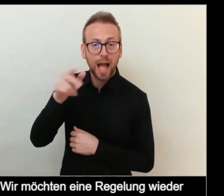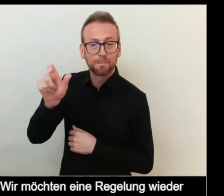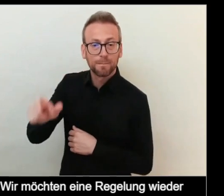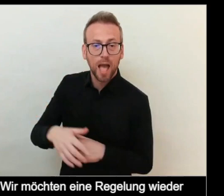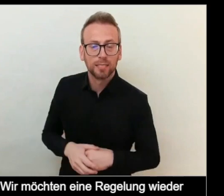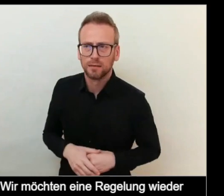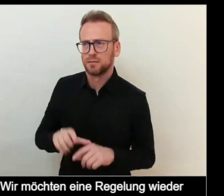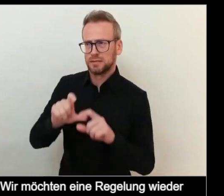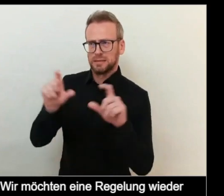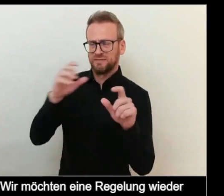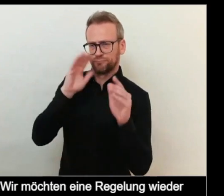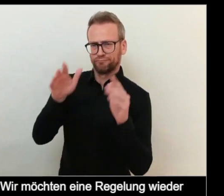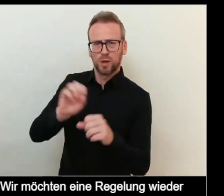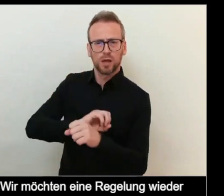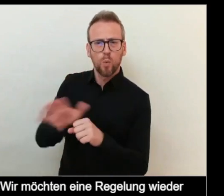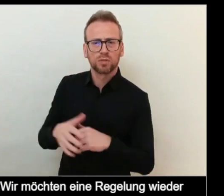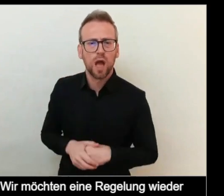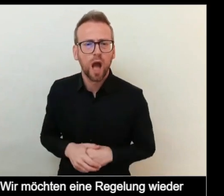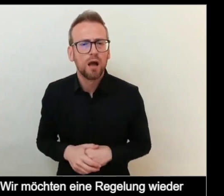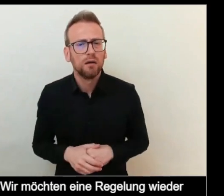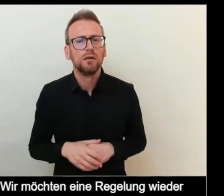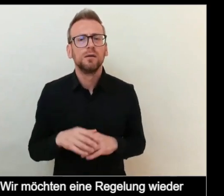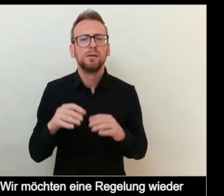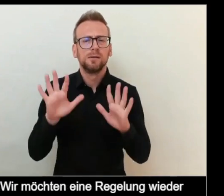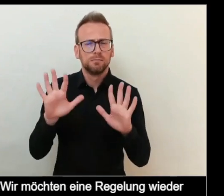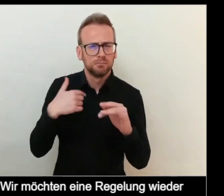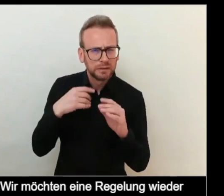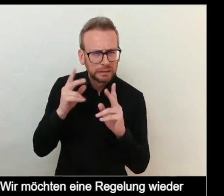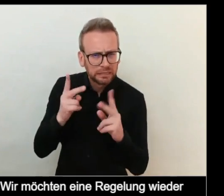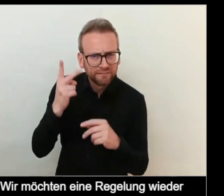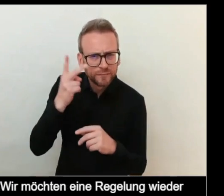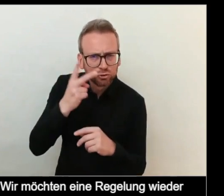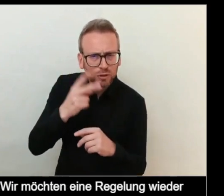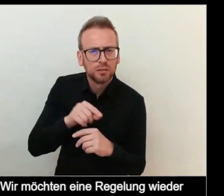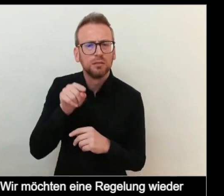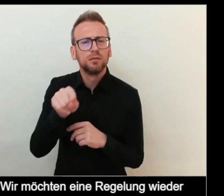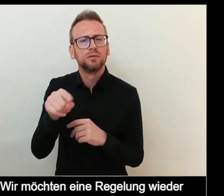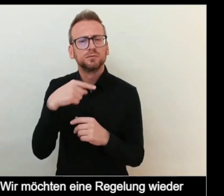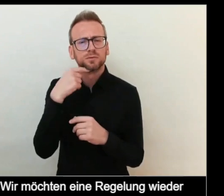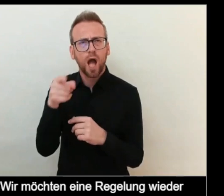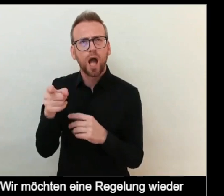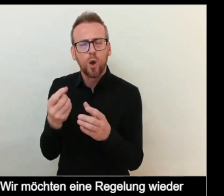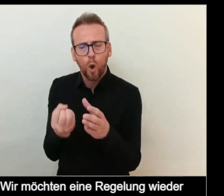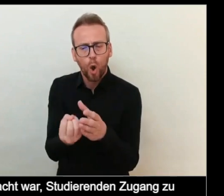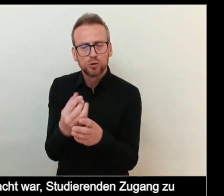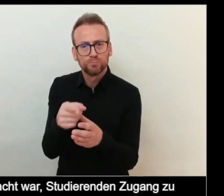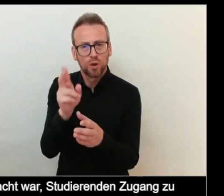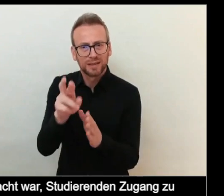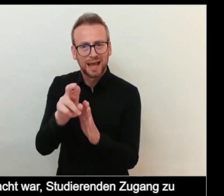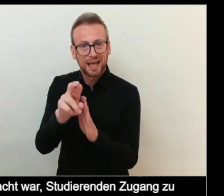dann nach dem Bundesgesetz möglich ist, nach aktuellem Stand noch keinen Gebrauch machen wollen. Also auch wenn